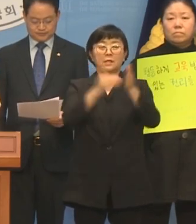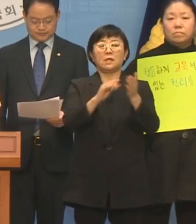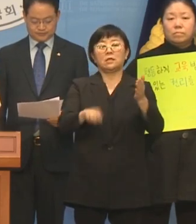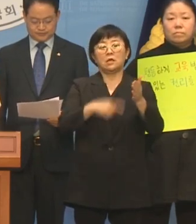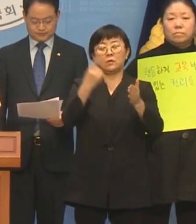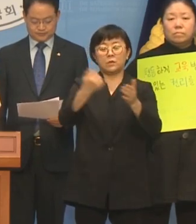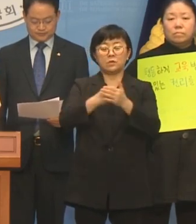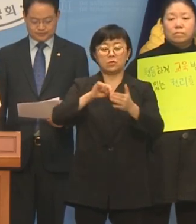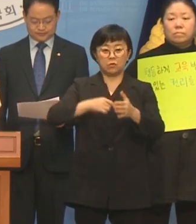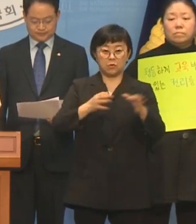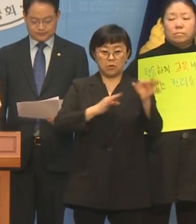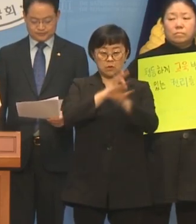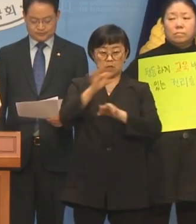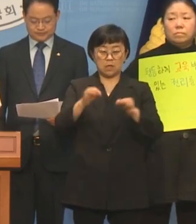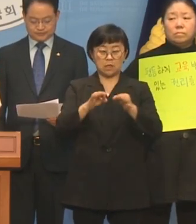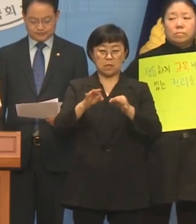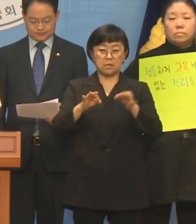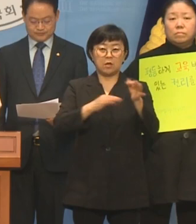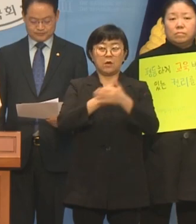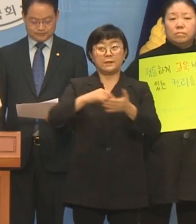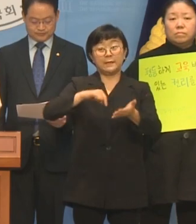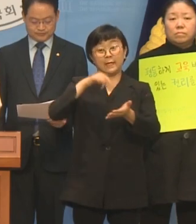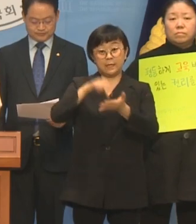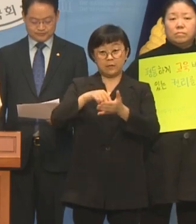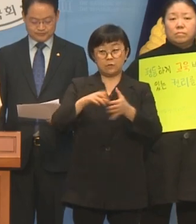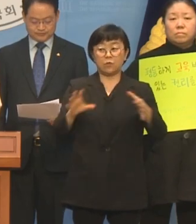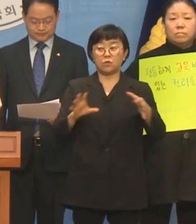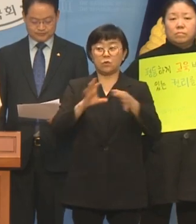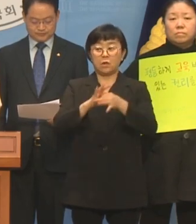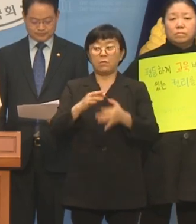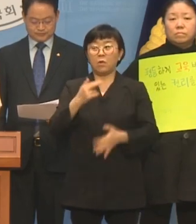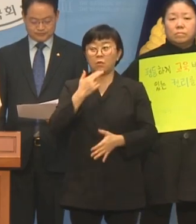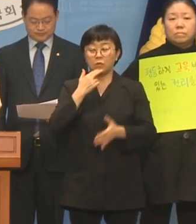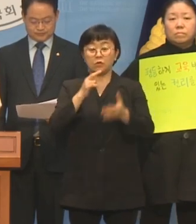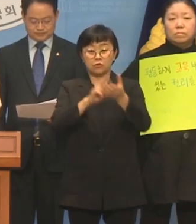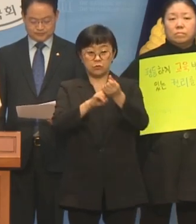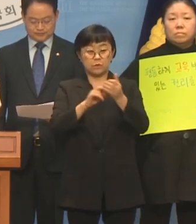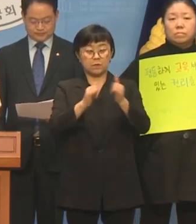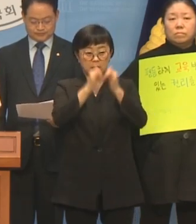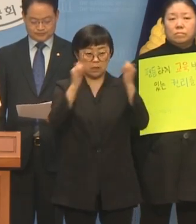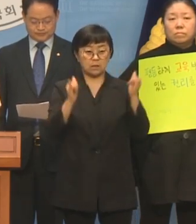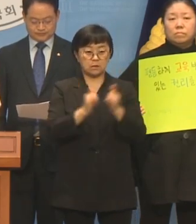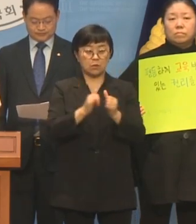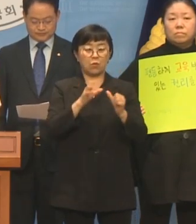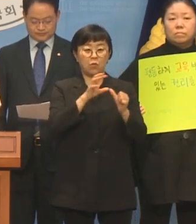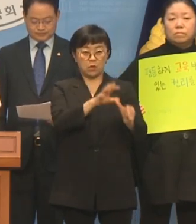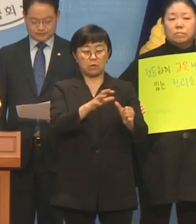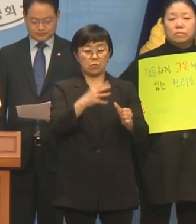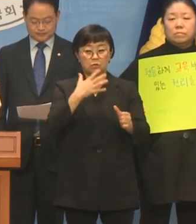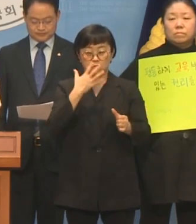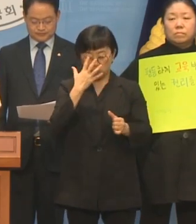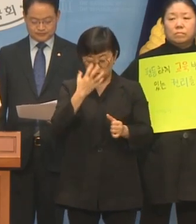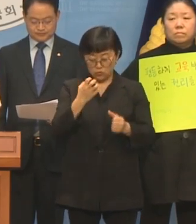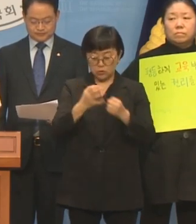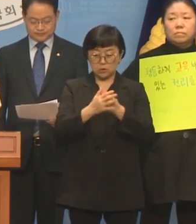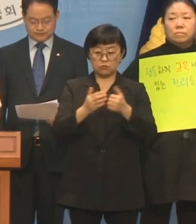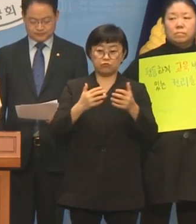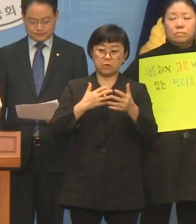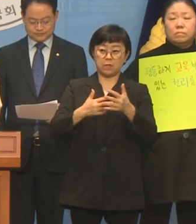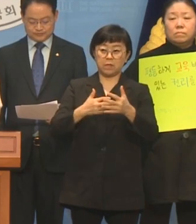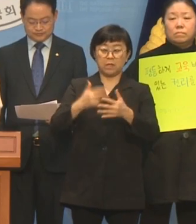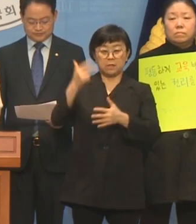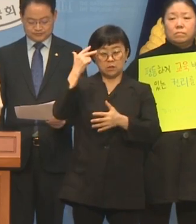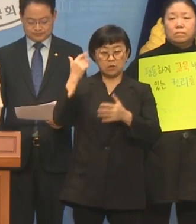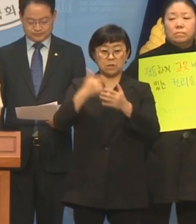스스로 경제적 자립과 소속감을 갖지 못하고 은둔 및 사회적 고립과 우울, 불안 등의